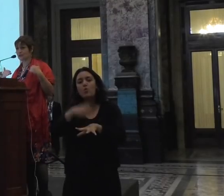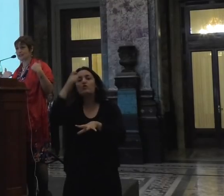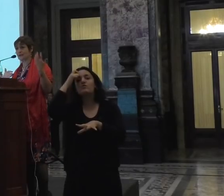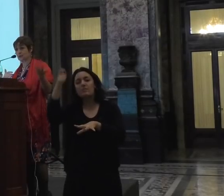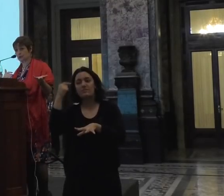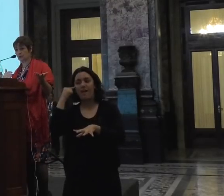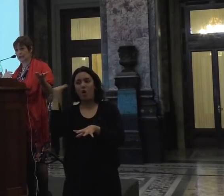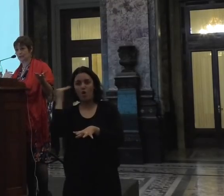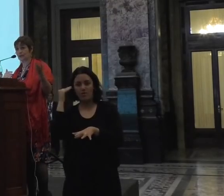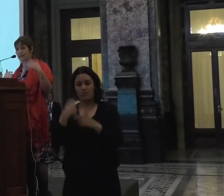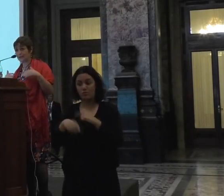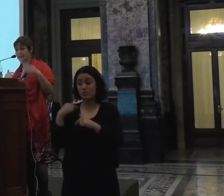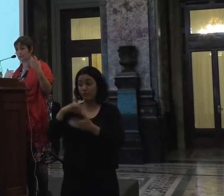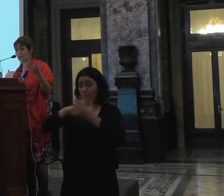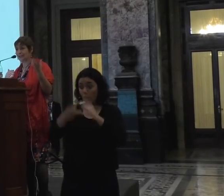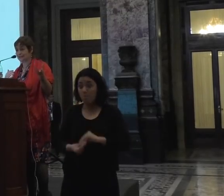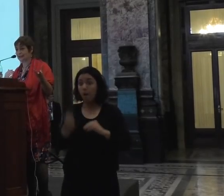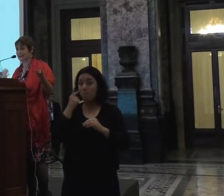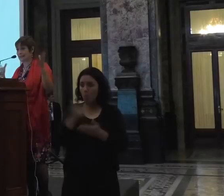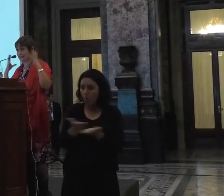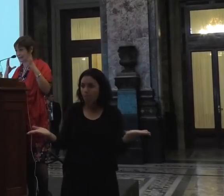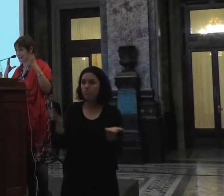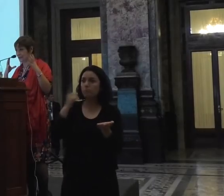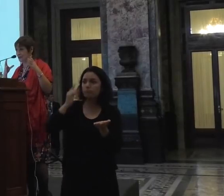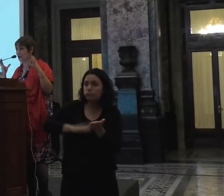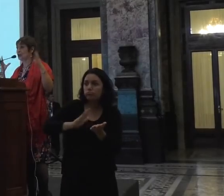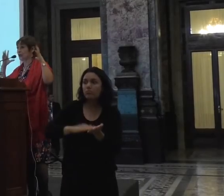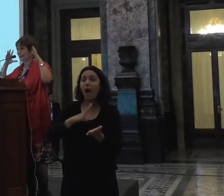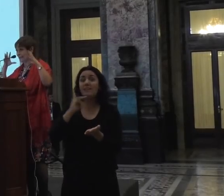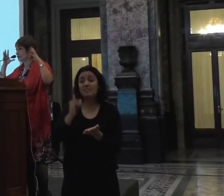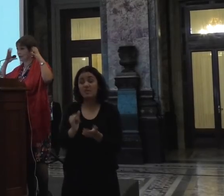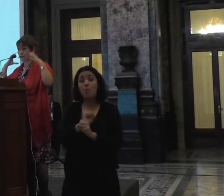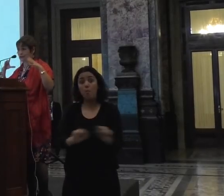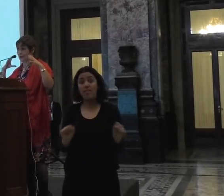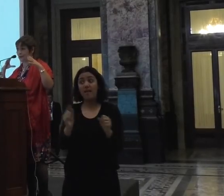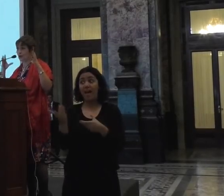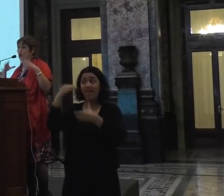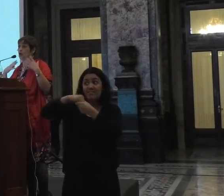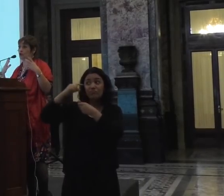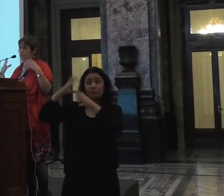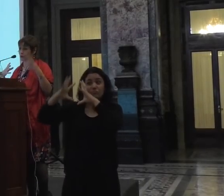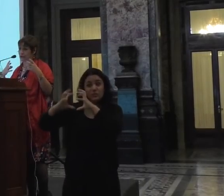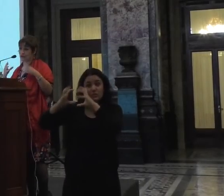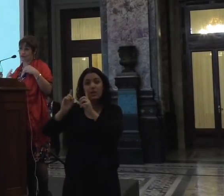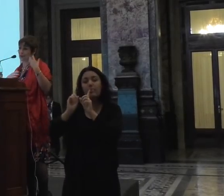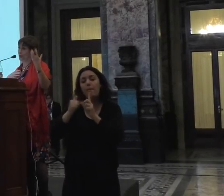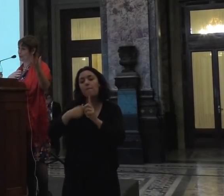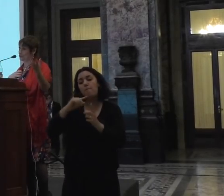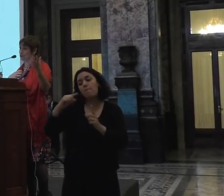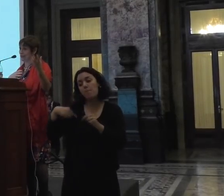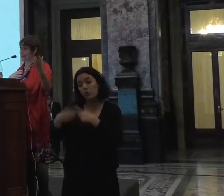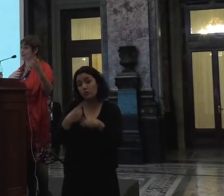los modelos que estábamos postulando realmente podían ser instanciados dentro de nuestro cerebro con los procesos